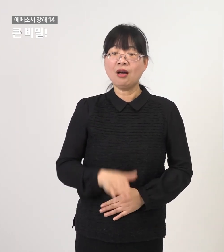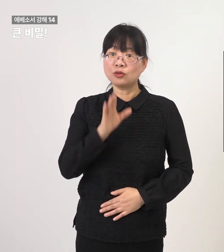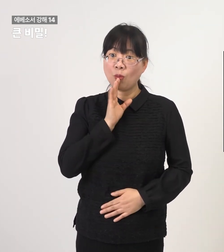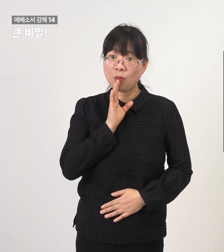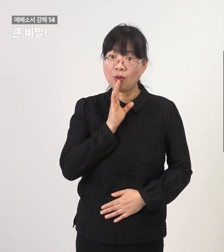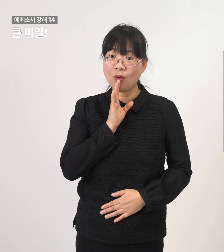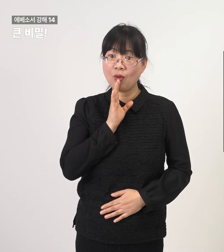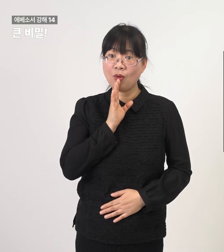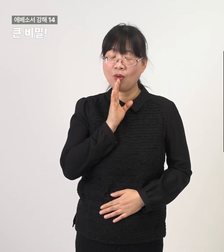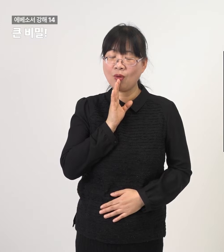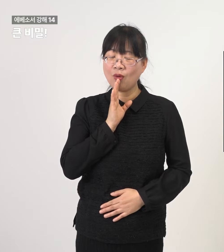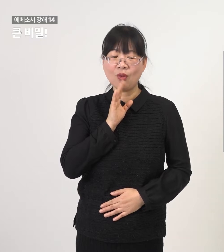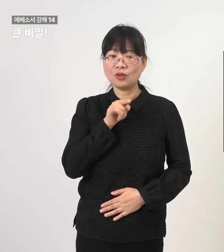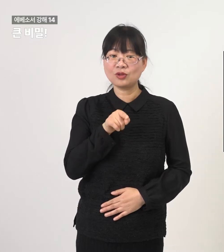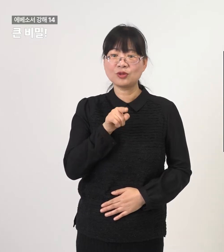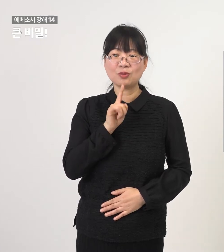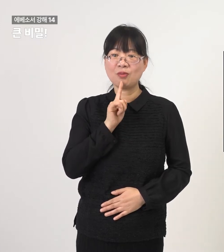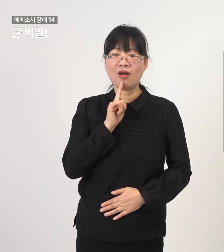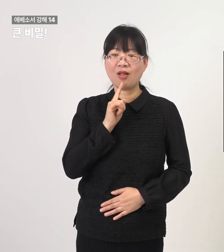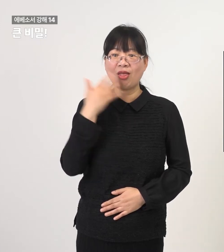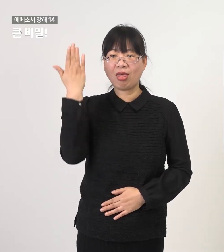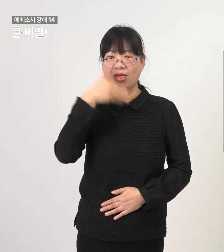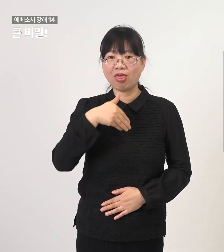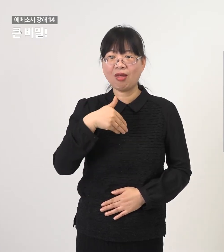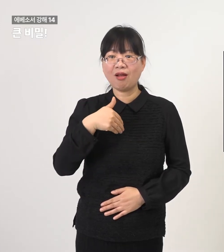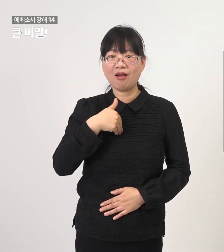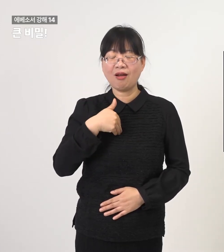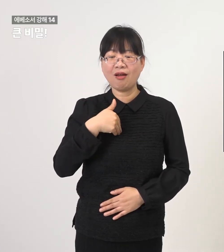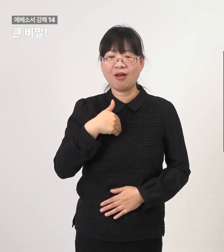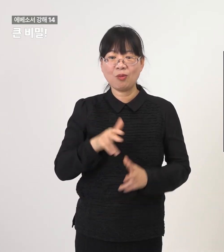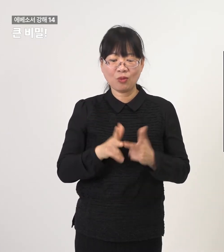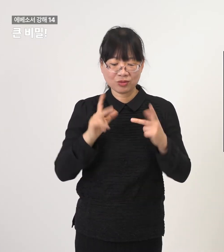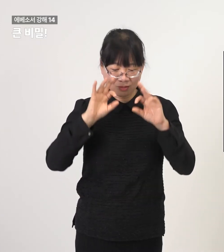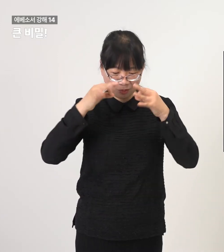정말 그럴 줄 몰랐대요. 본인이.